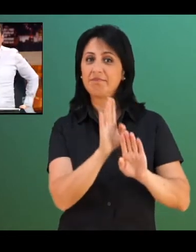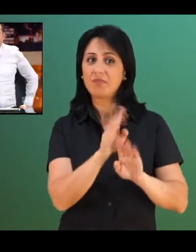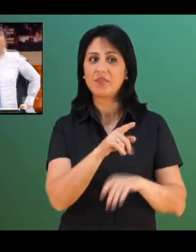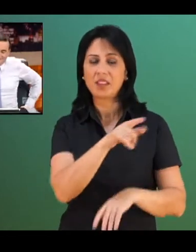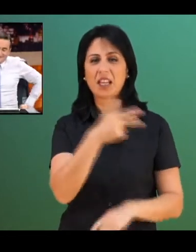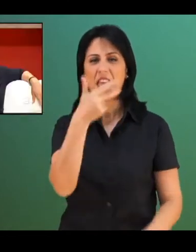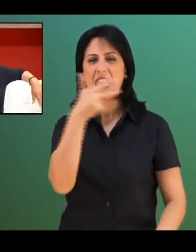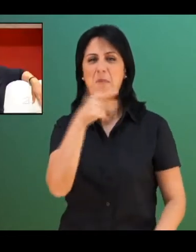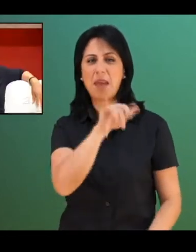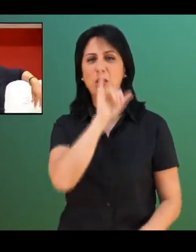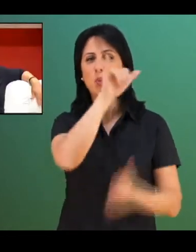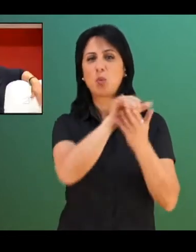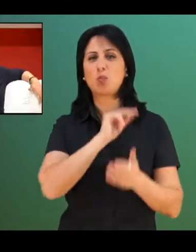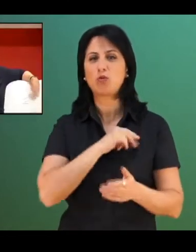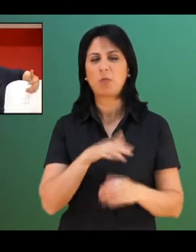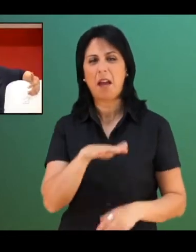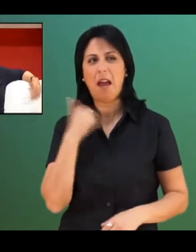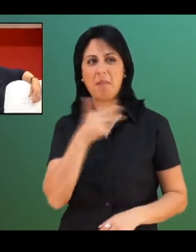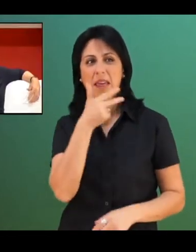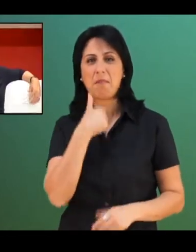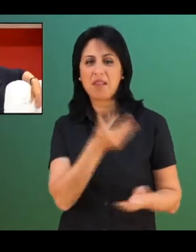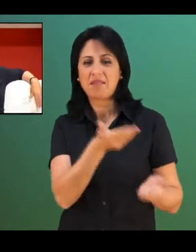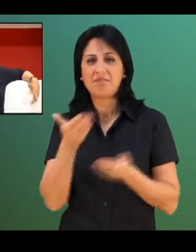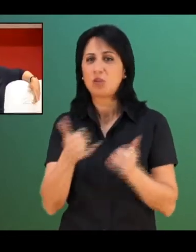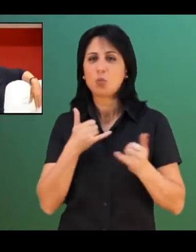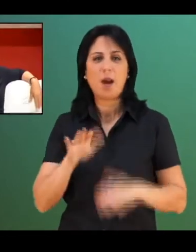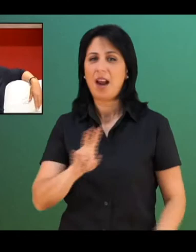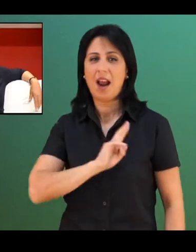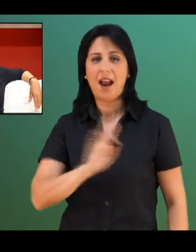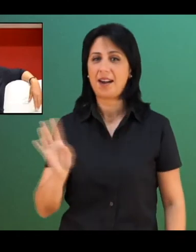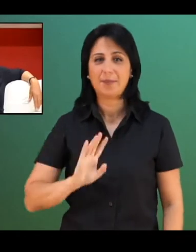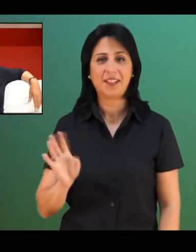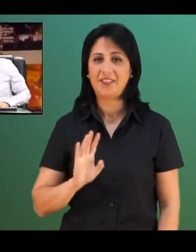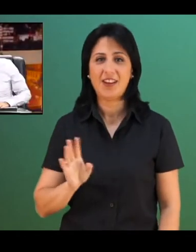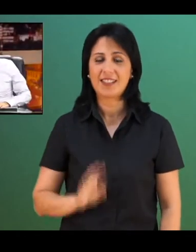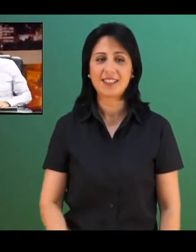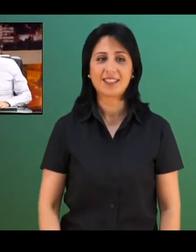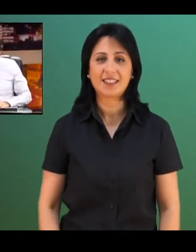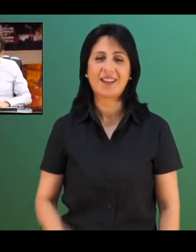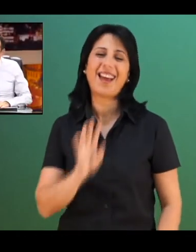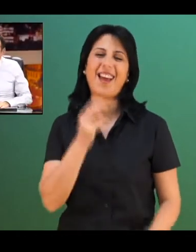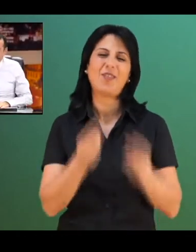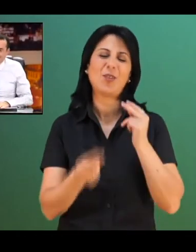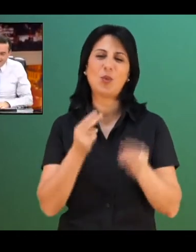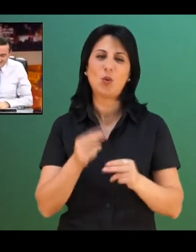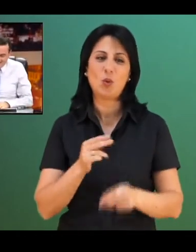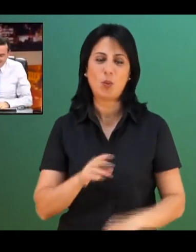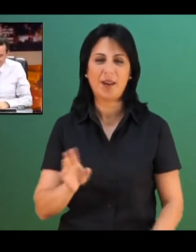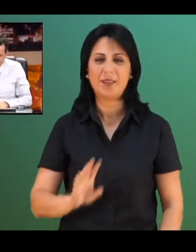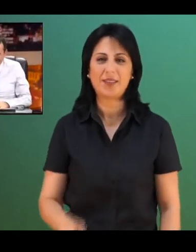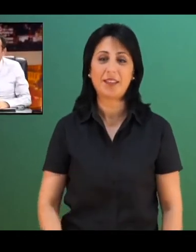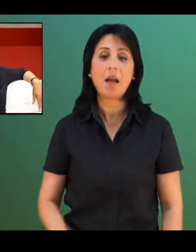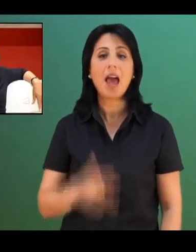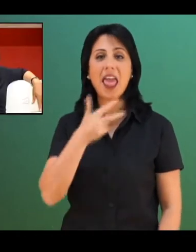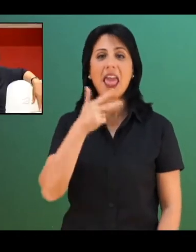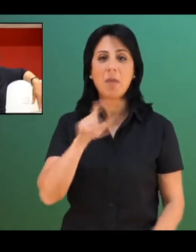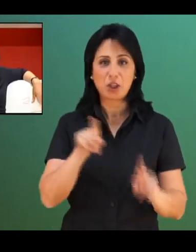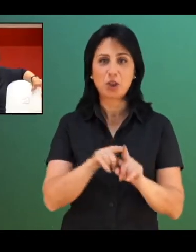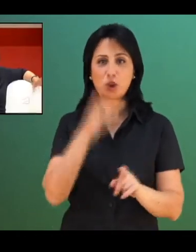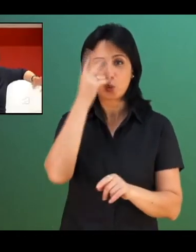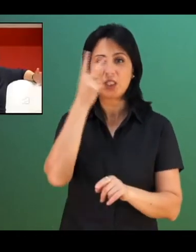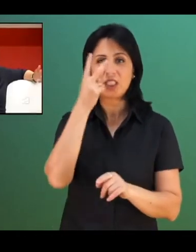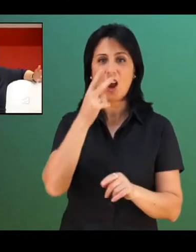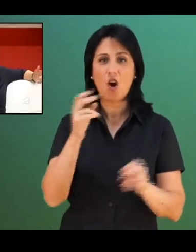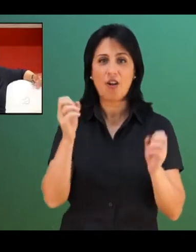არა. აი ხუმრობ. არც იქიდან არ უშვებდნენ აქეთ მახსოვს. ეგ იყო, აი ეგ მთავარი მიზეზი. იქიდან არ უშვებდნენ აქეთ. შენ ის გეწყინა, რომ ერთხელ